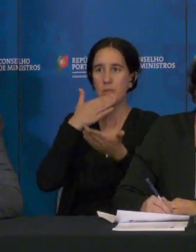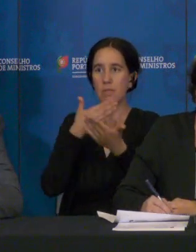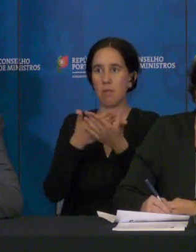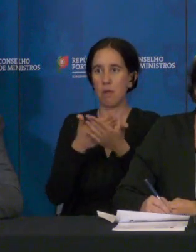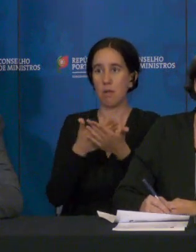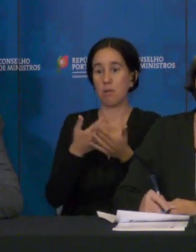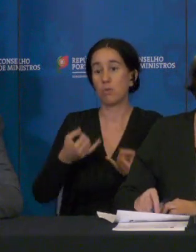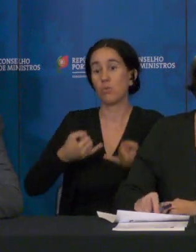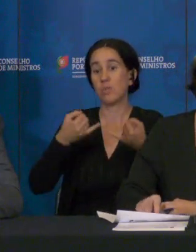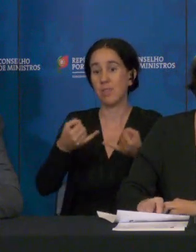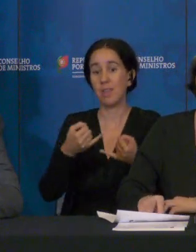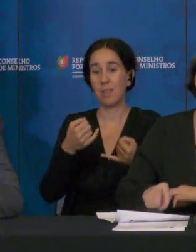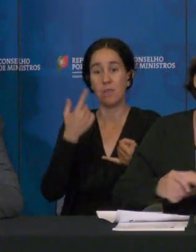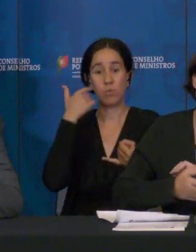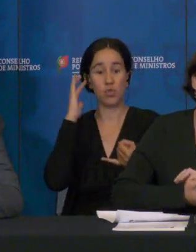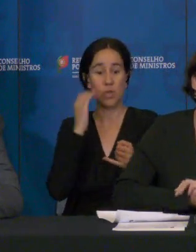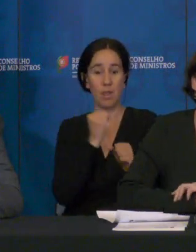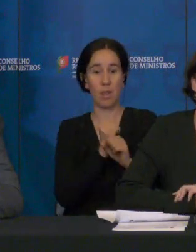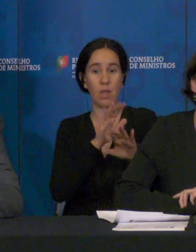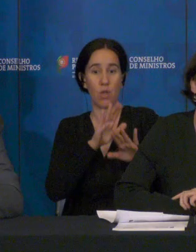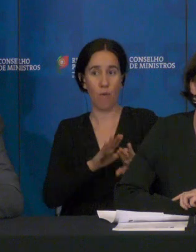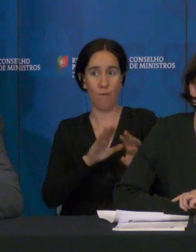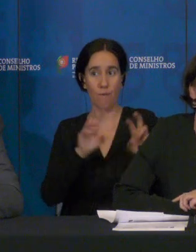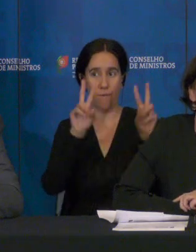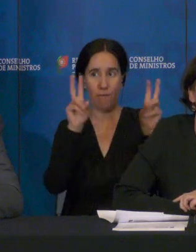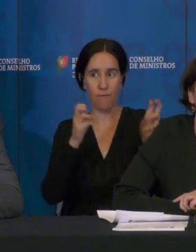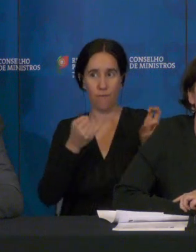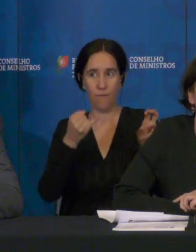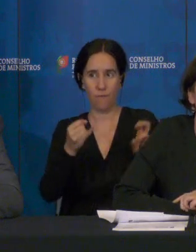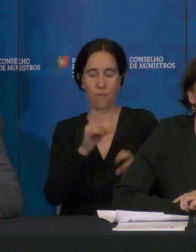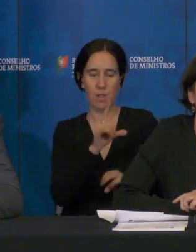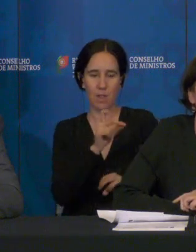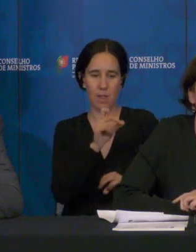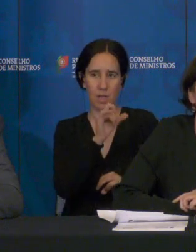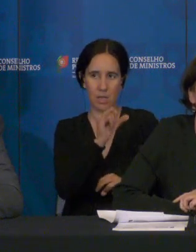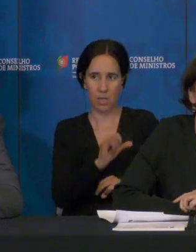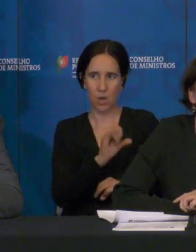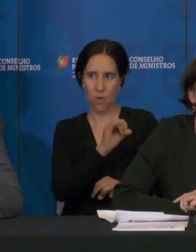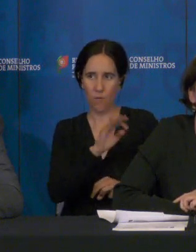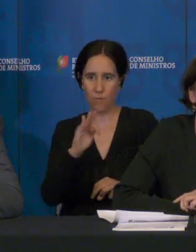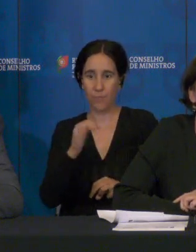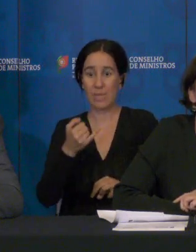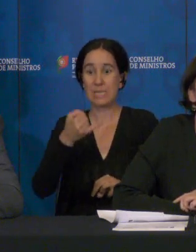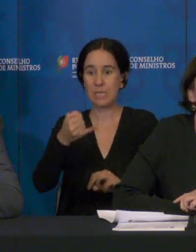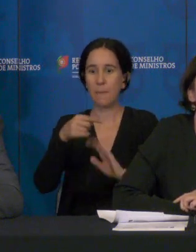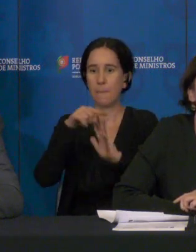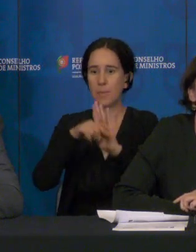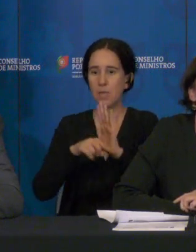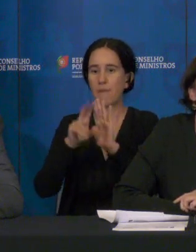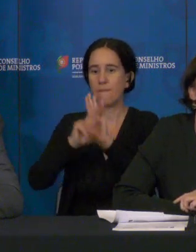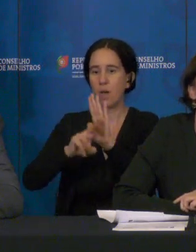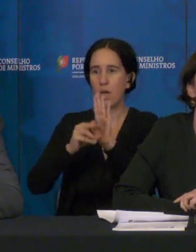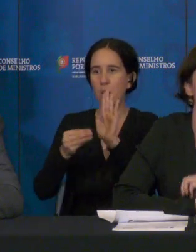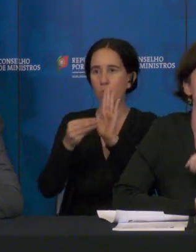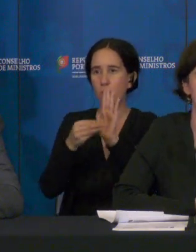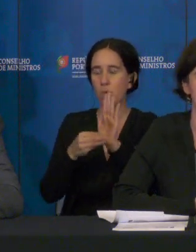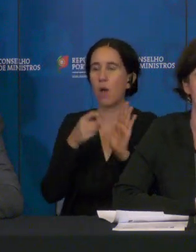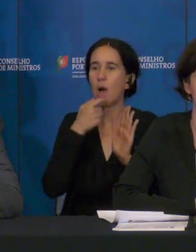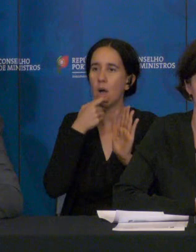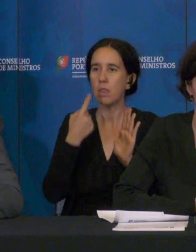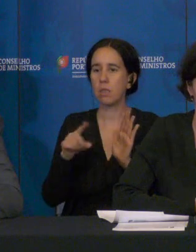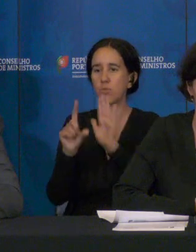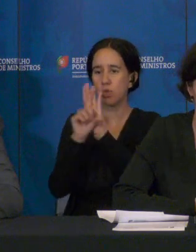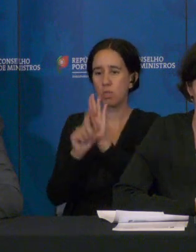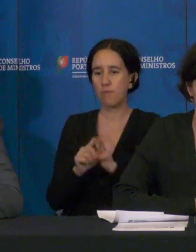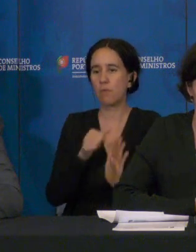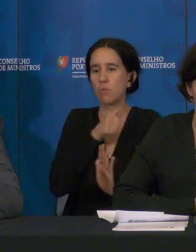que sucederá ao layoff simplificado, esta medida será regulamentada logo que tenhamos também a autorização